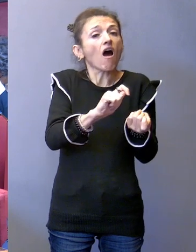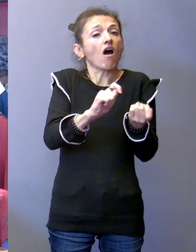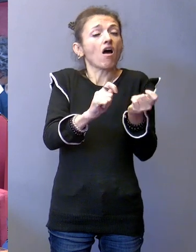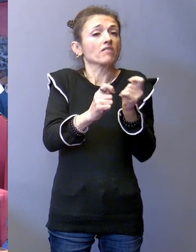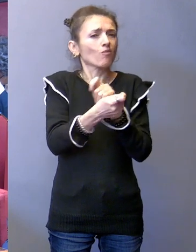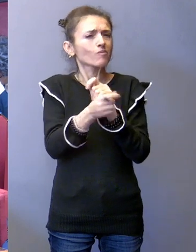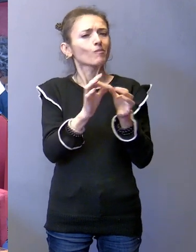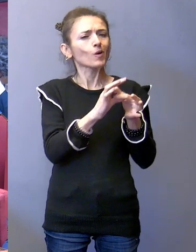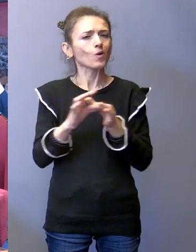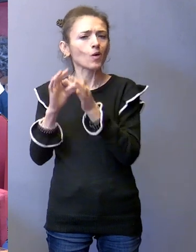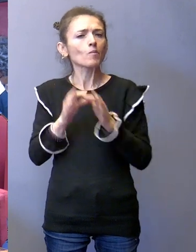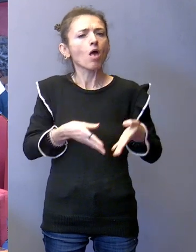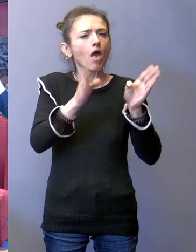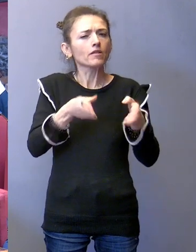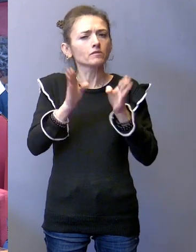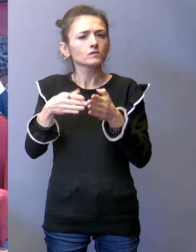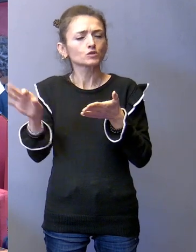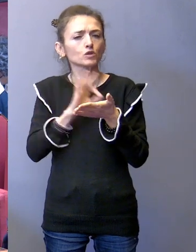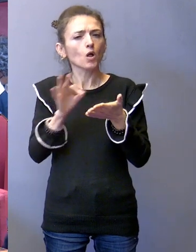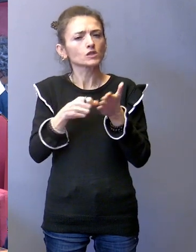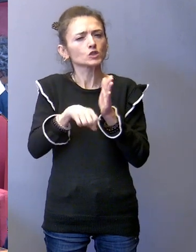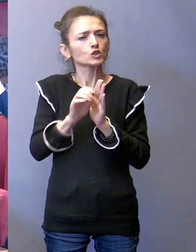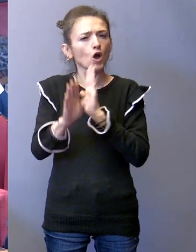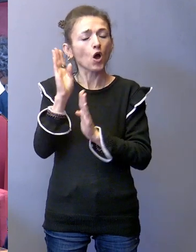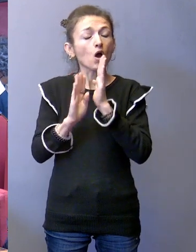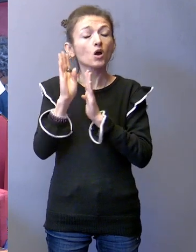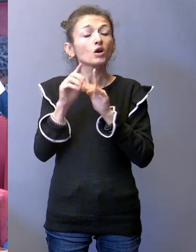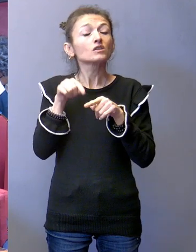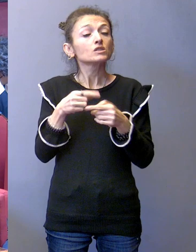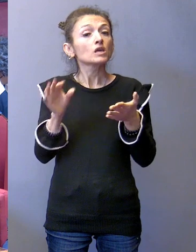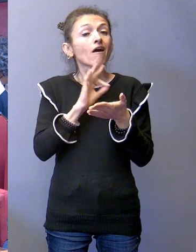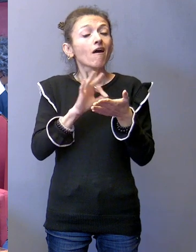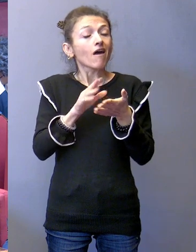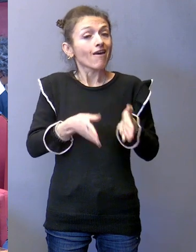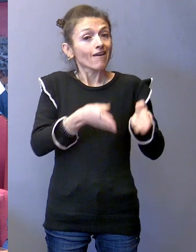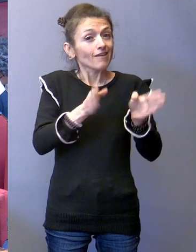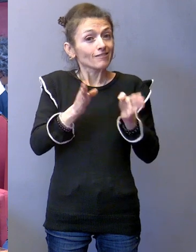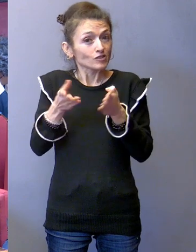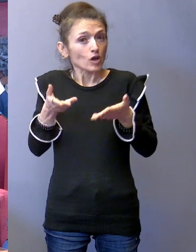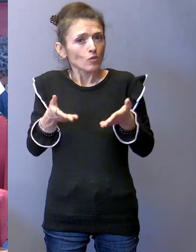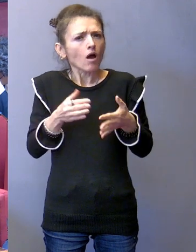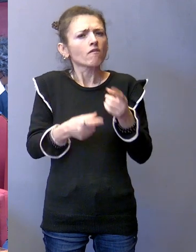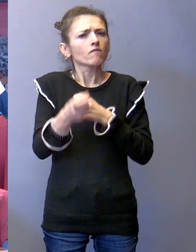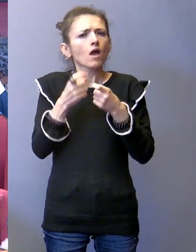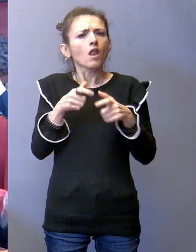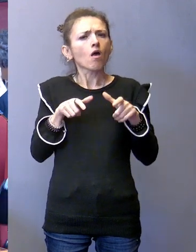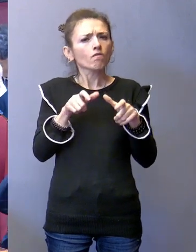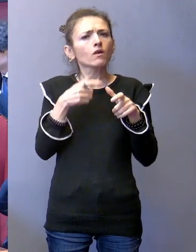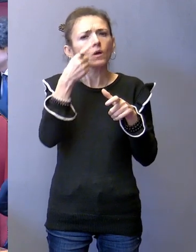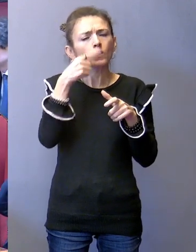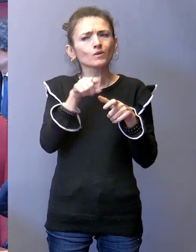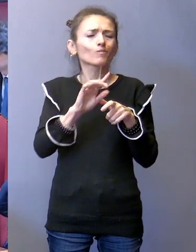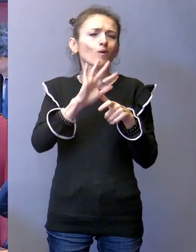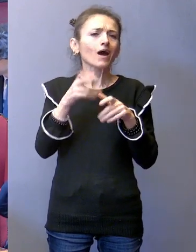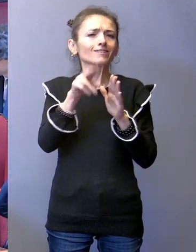scolastici storici le deroghe in edifici esistenti nasce Infatti da vincoli natura conservativa dettati da